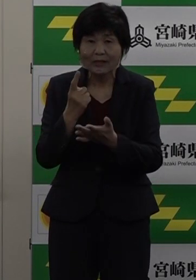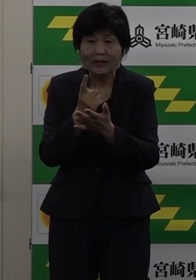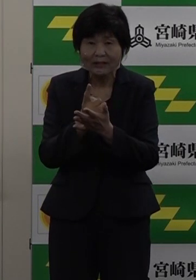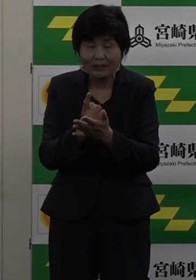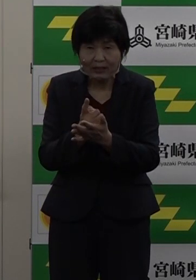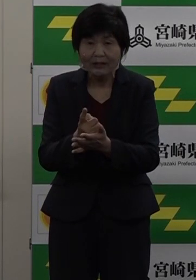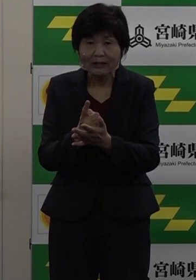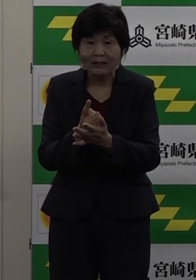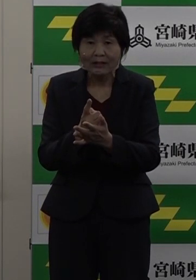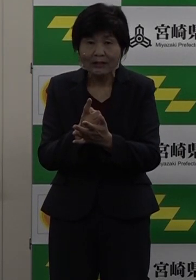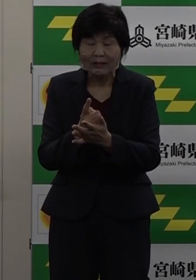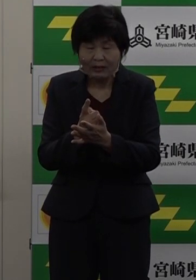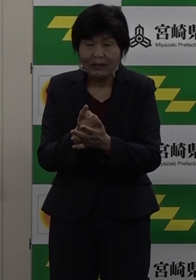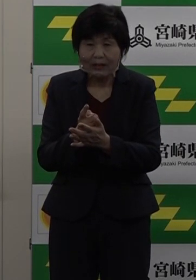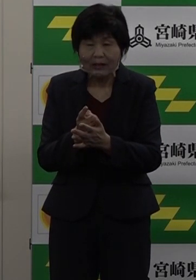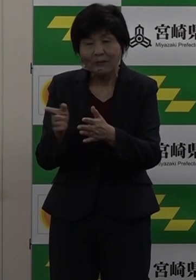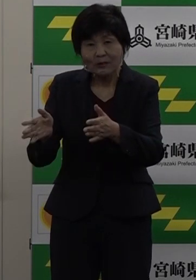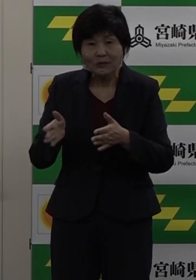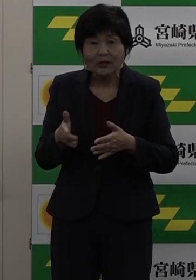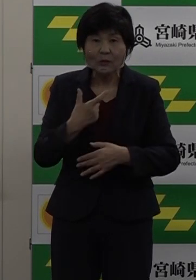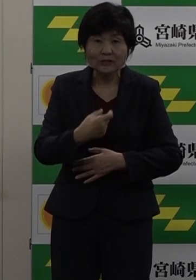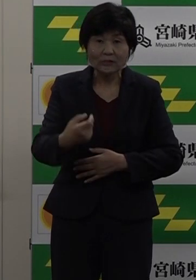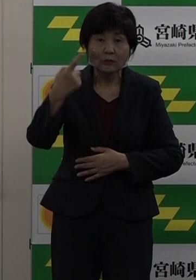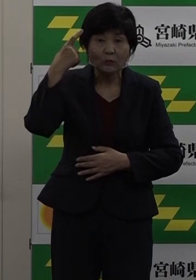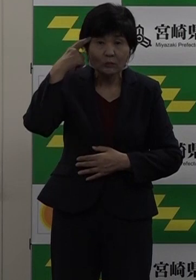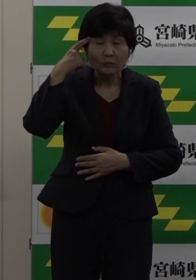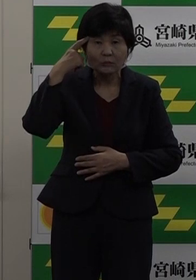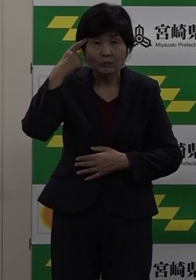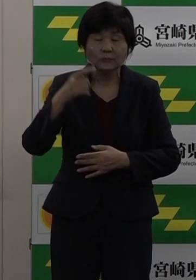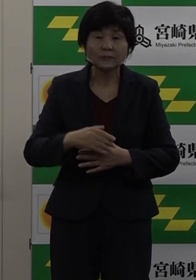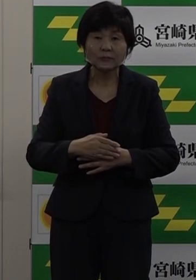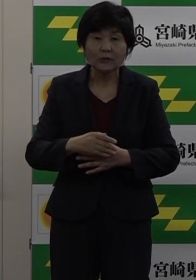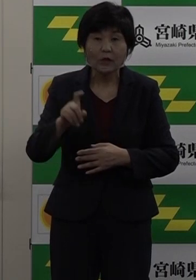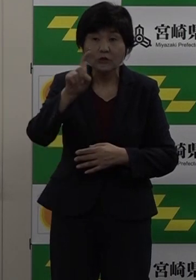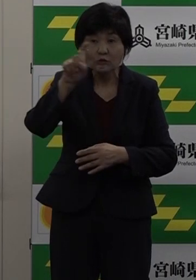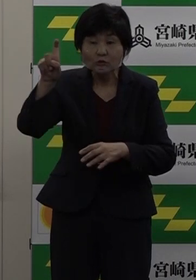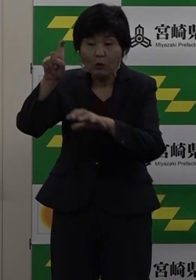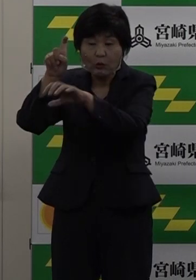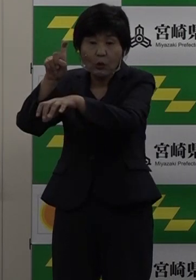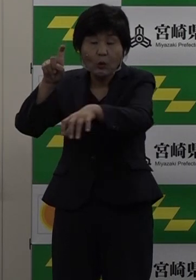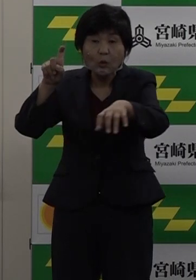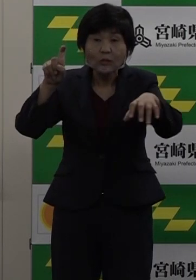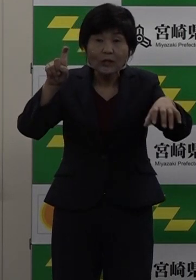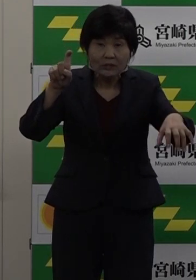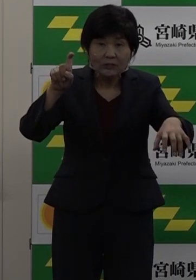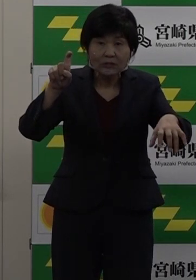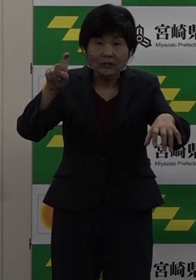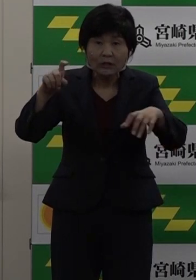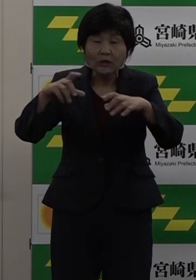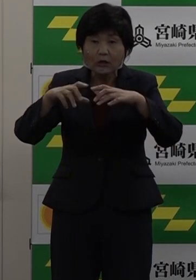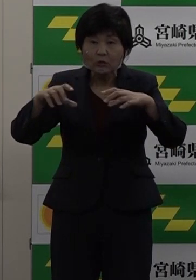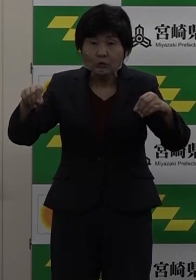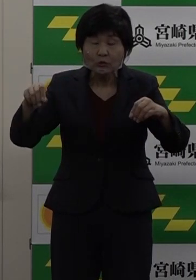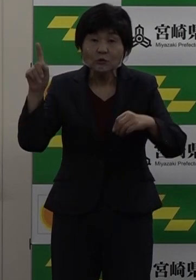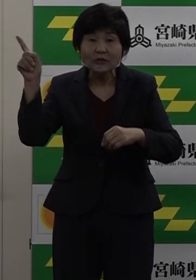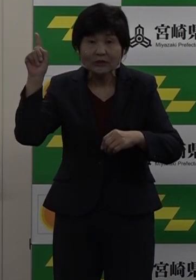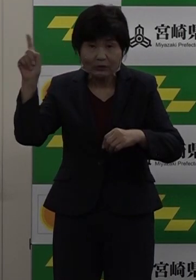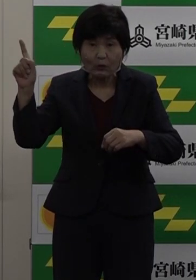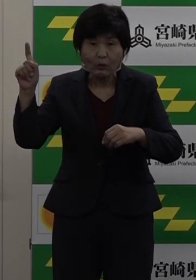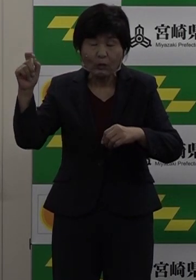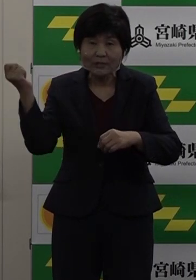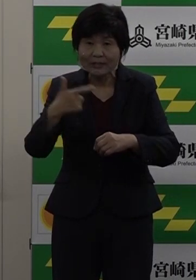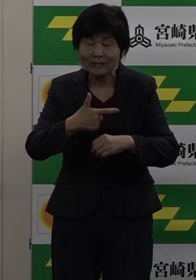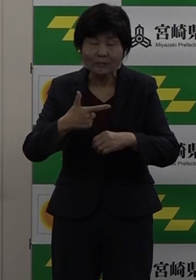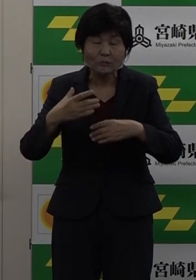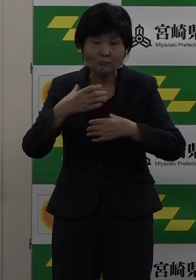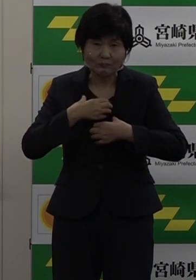自粛というものをお願いしたい。まだまだ10の都道府県に国の緊急事態宣言が発令されている、十